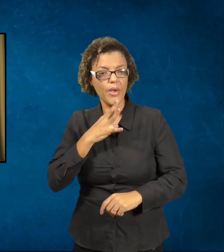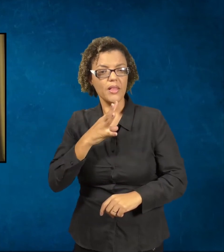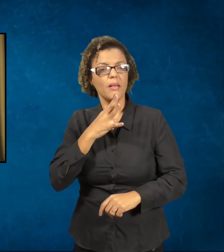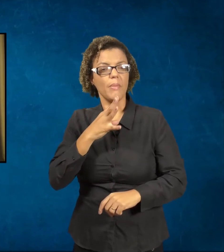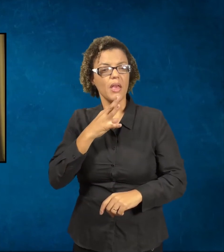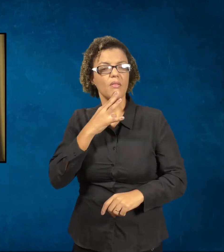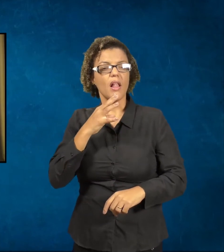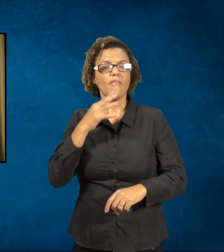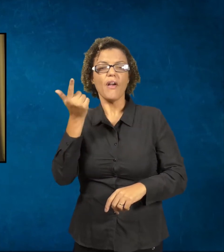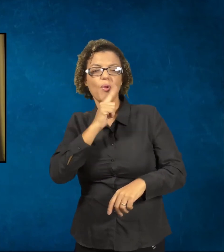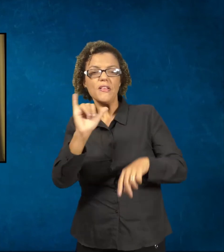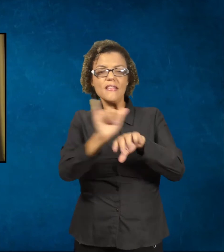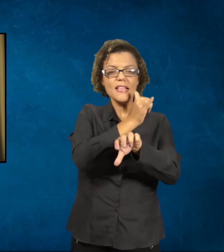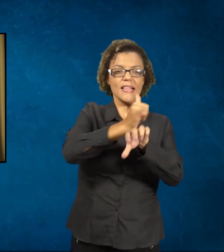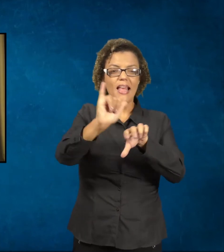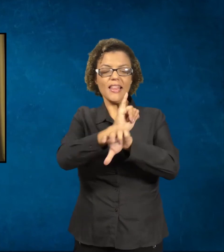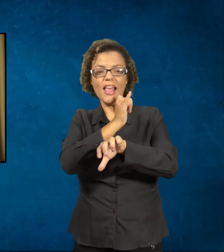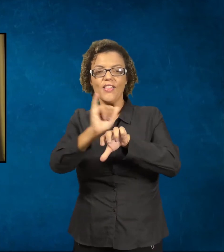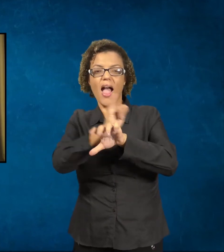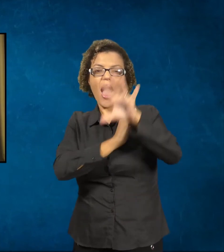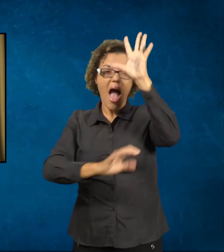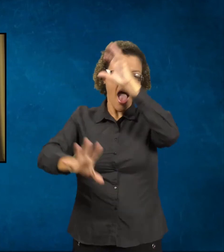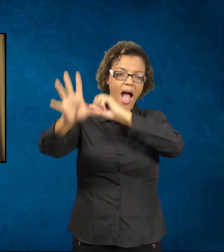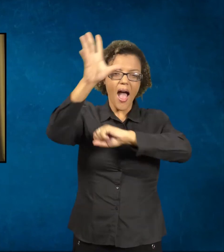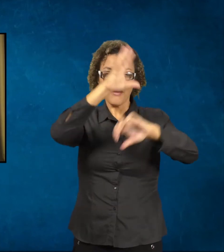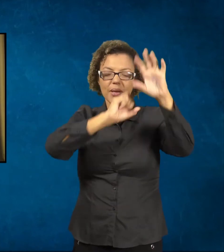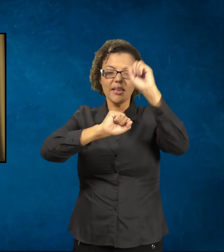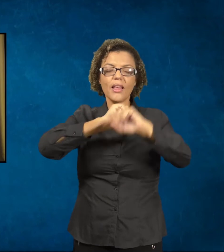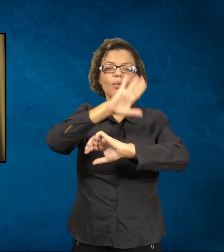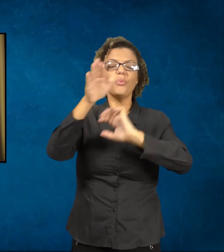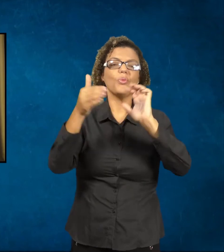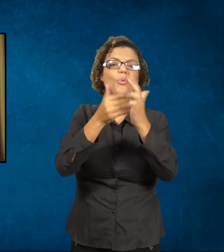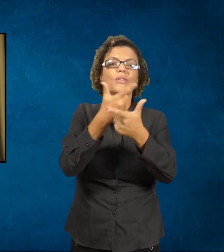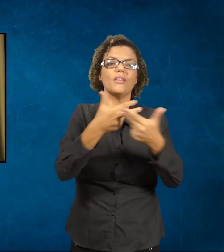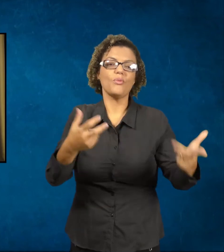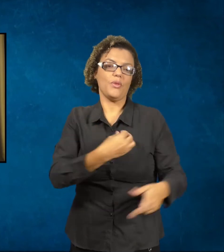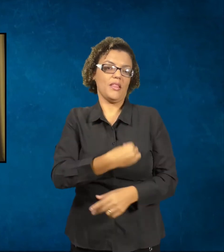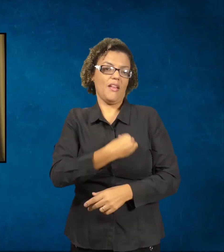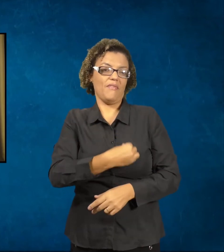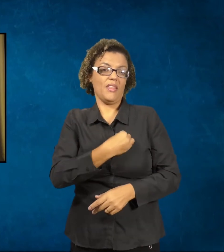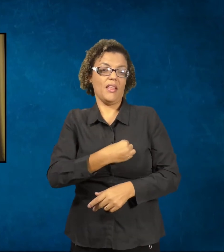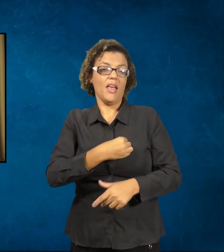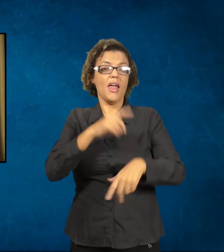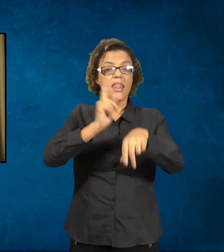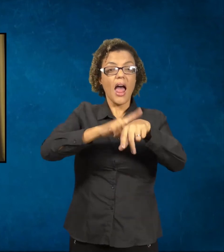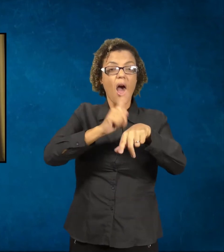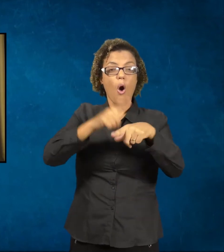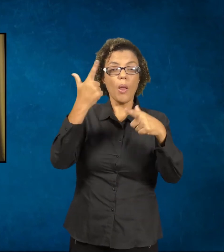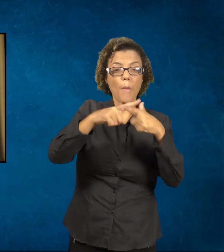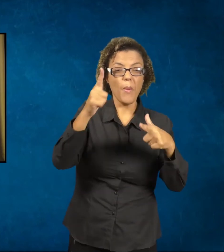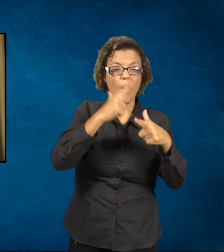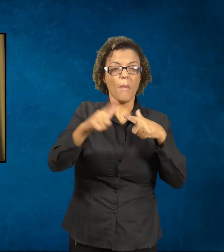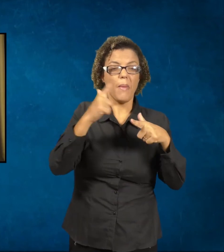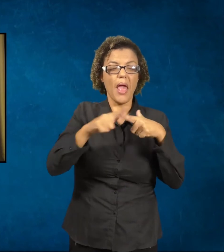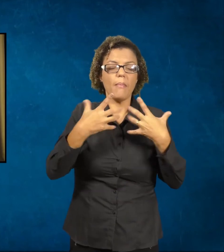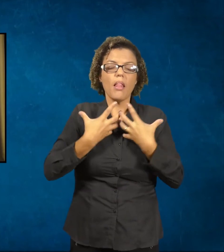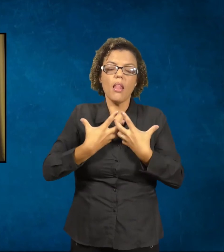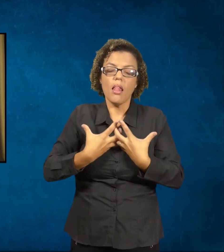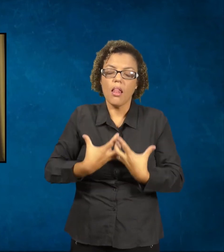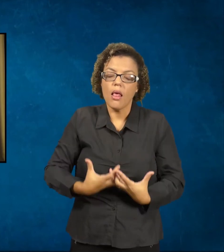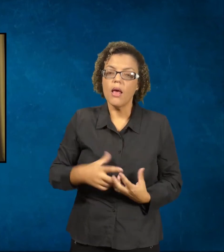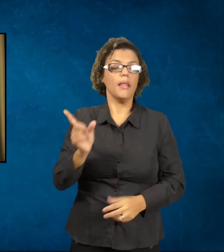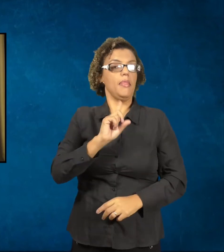as circunstâncias da vida. Ao invés de ser abatido pelas adversidades, vai ser motivado pelas adversidades, porque vai aprender com